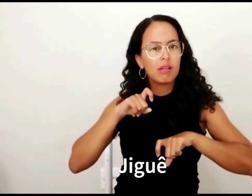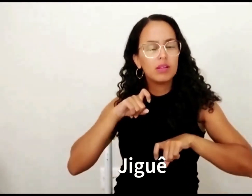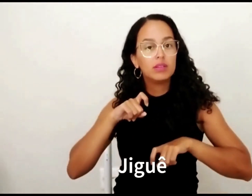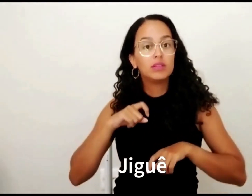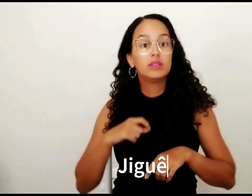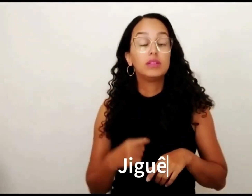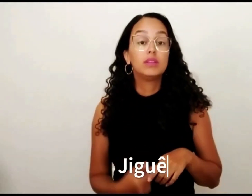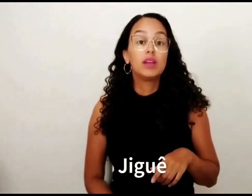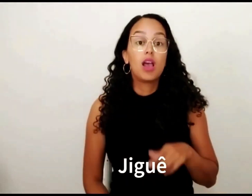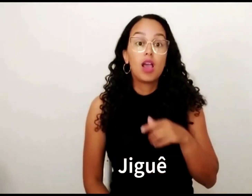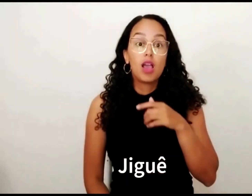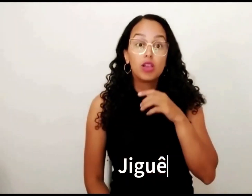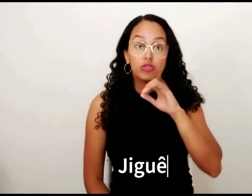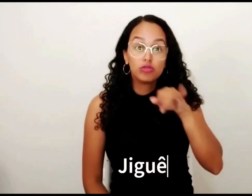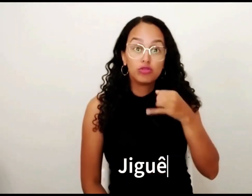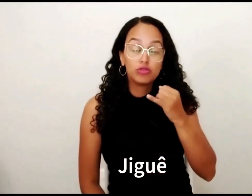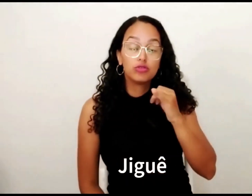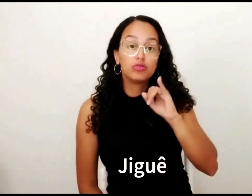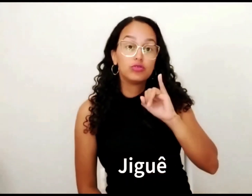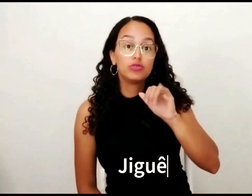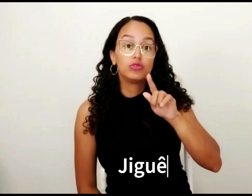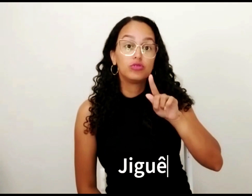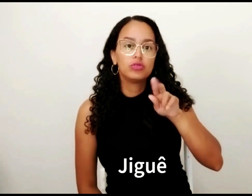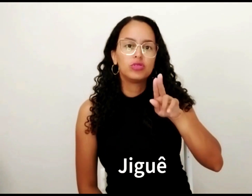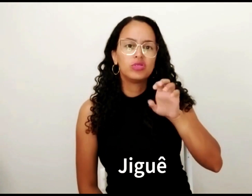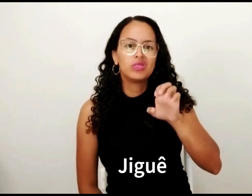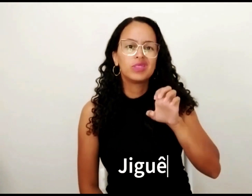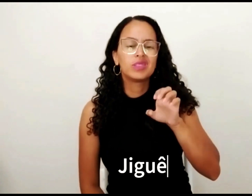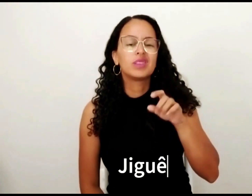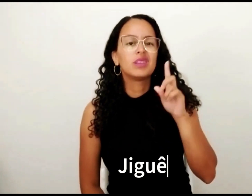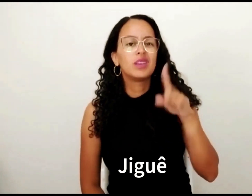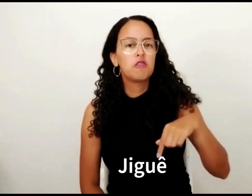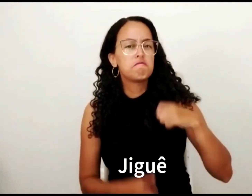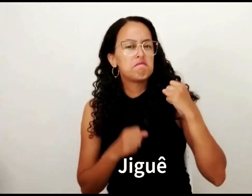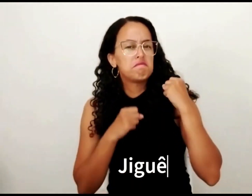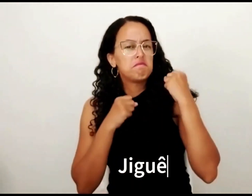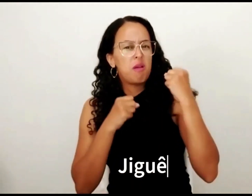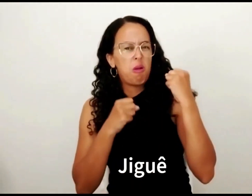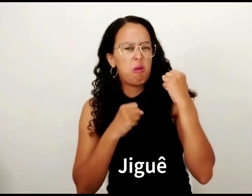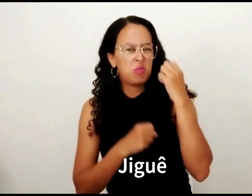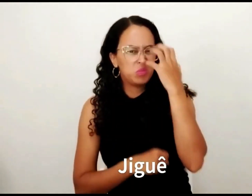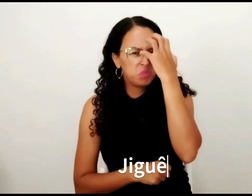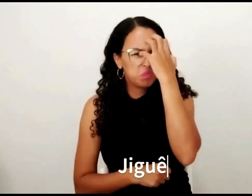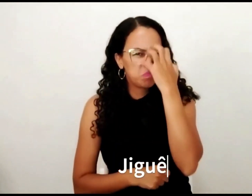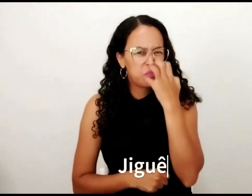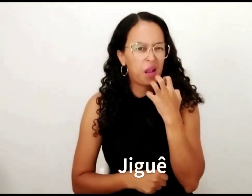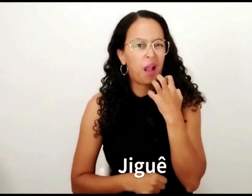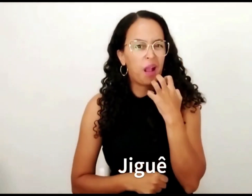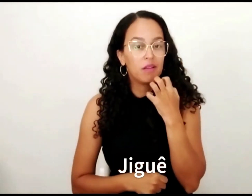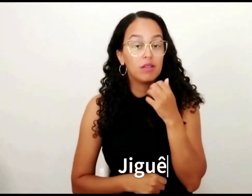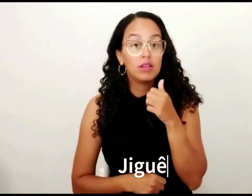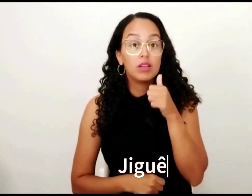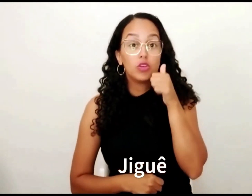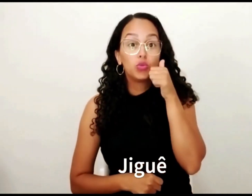nas suas mulheres, porém, raramente dá uma sova no irmão.